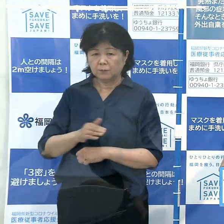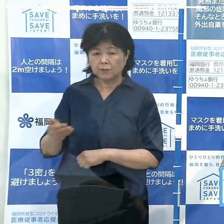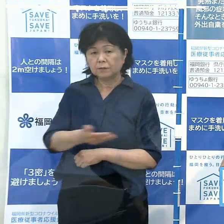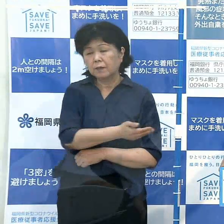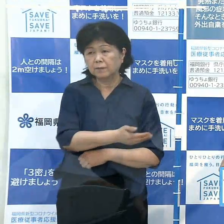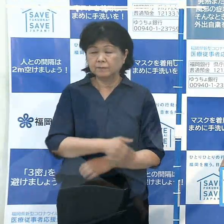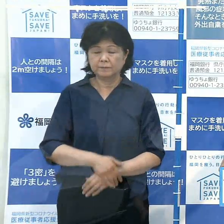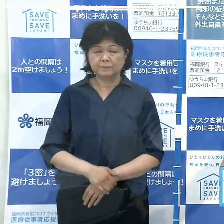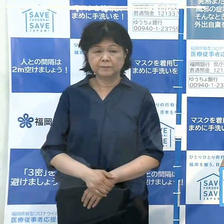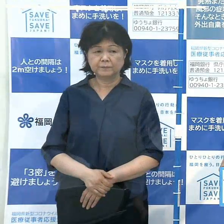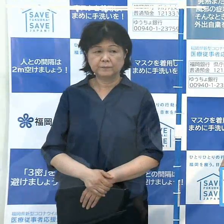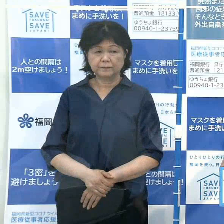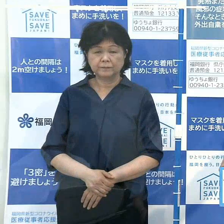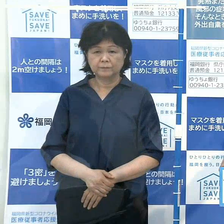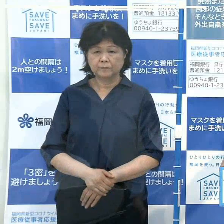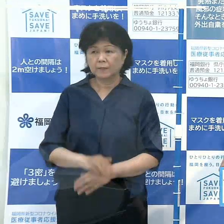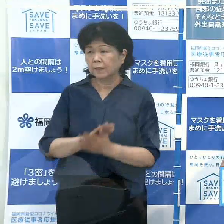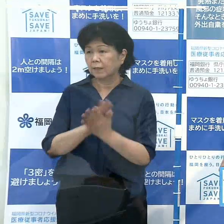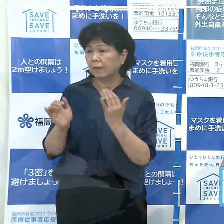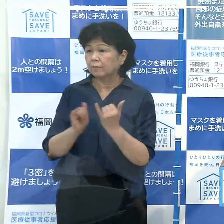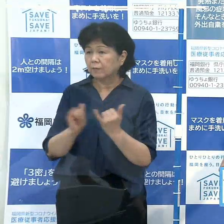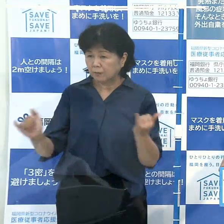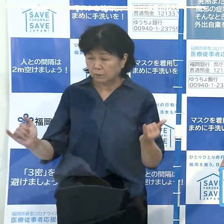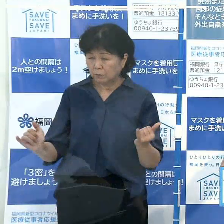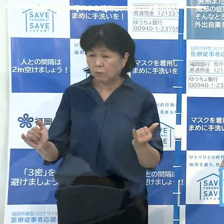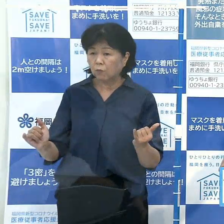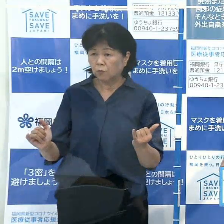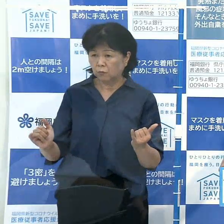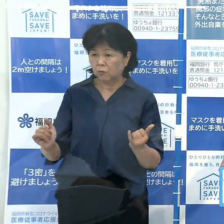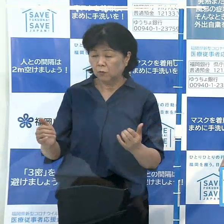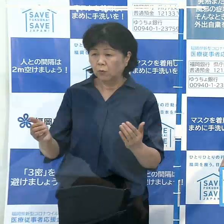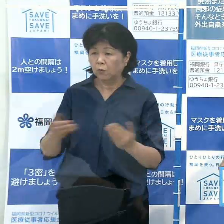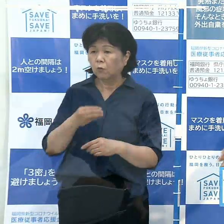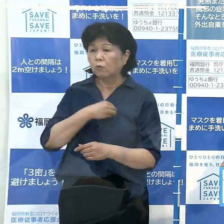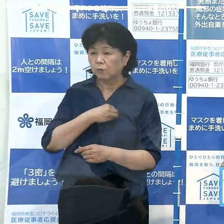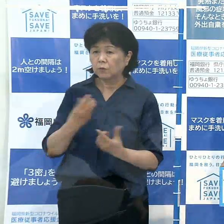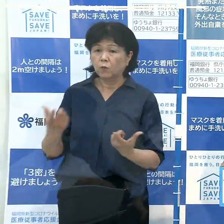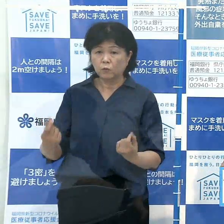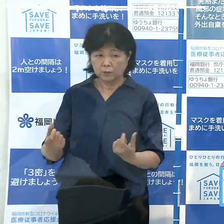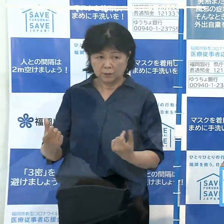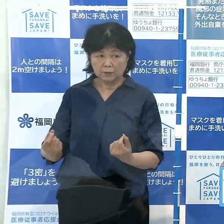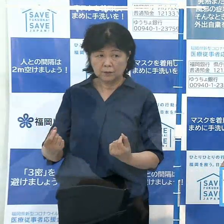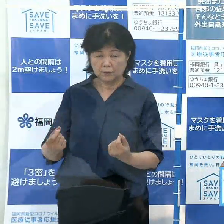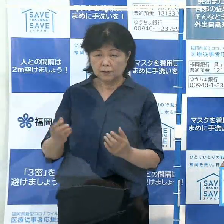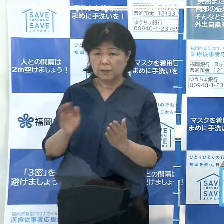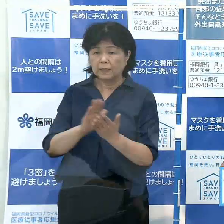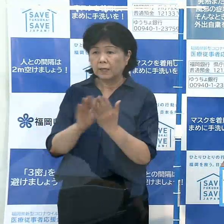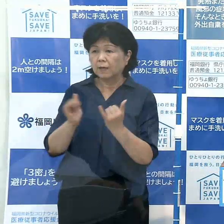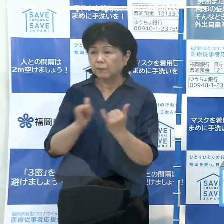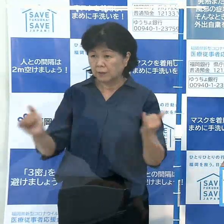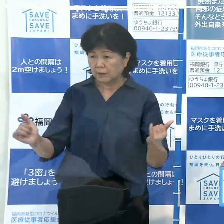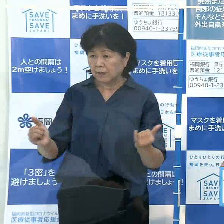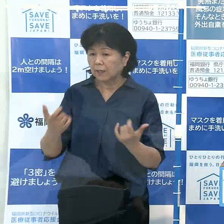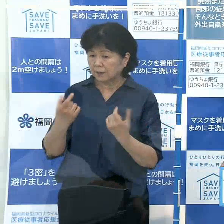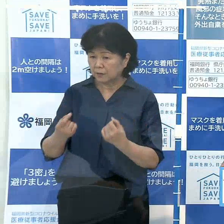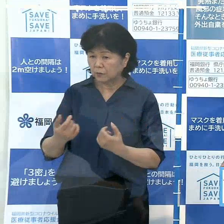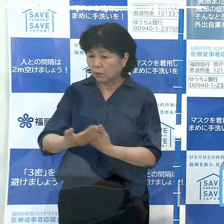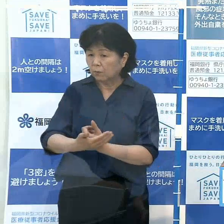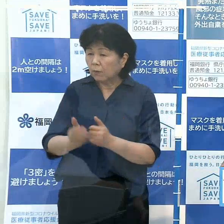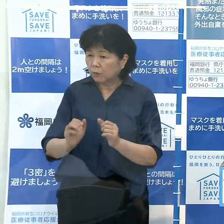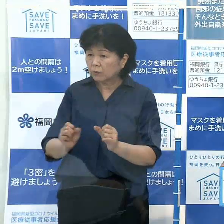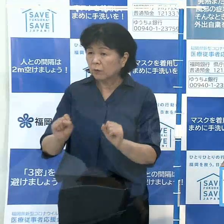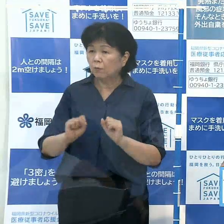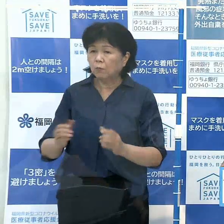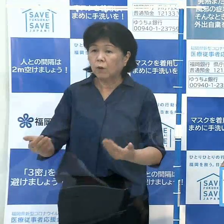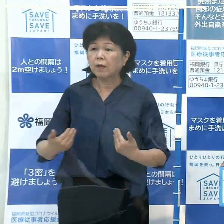でも同時に、県民の一人でありますから、県民の皆様が守っていただくことをしっかり守っていけば、